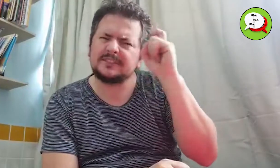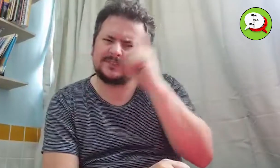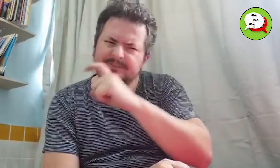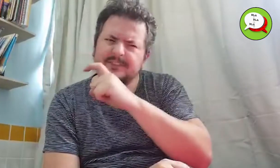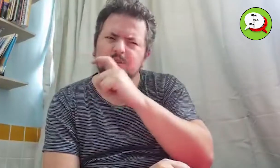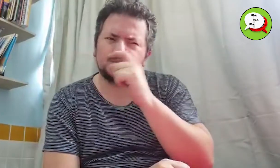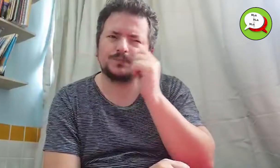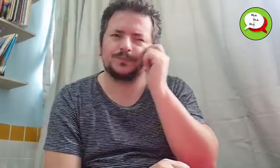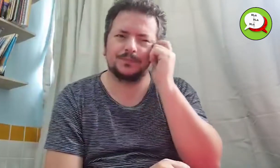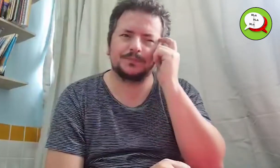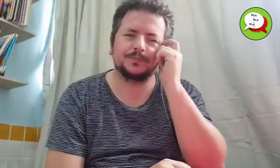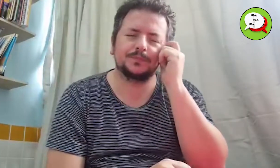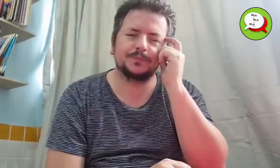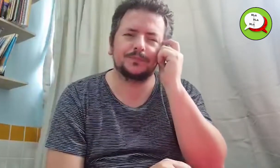Difícil.